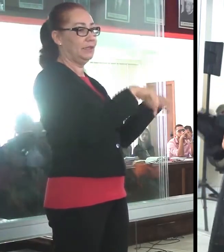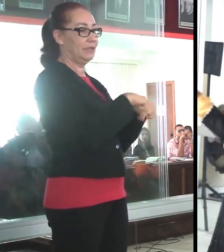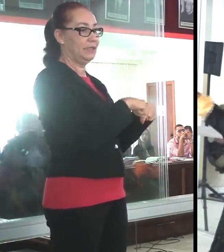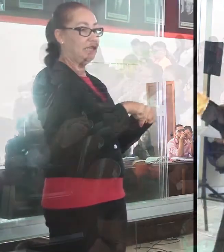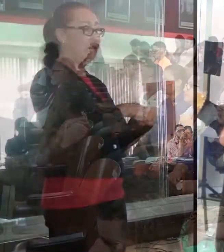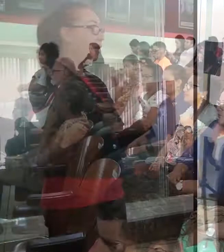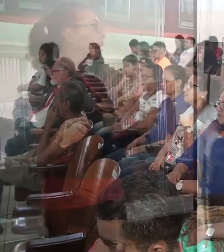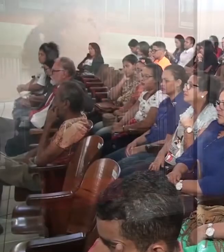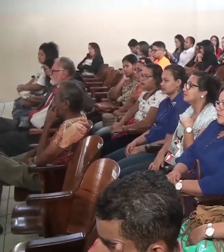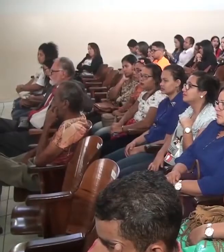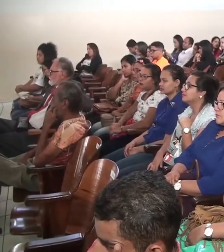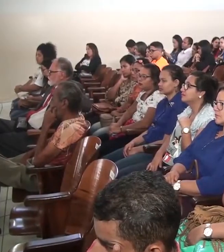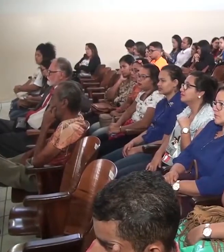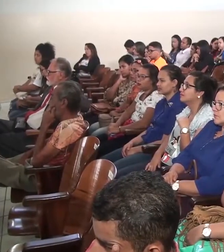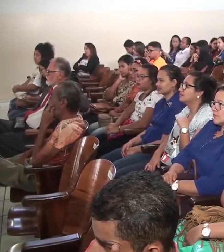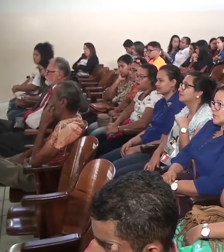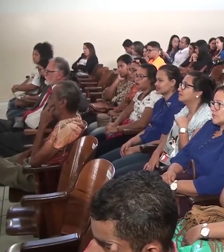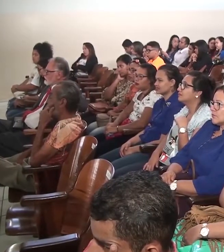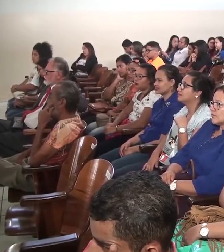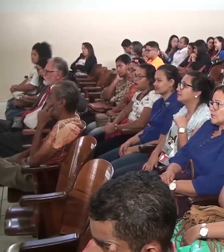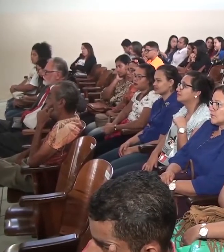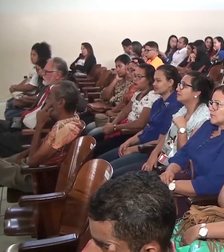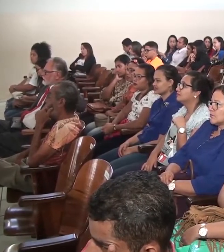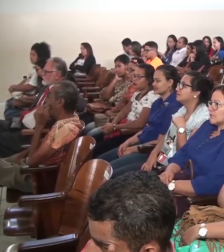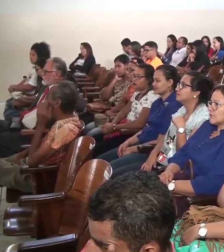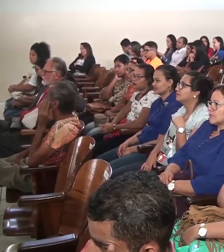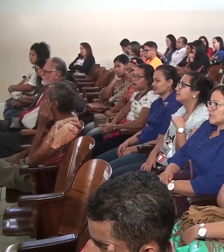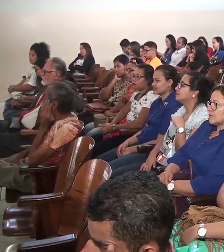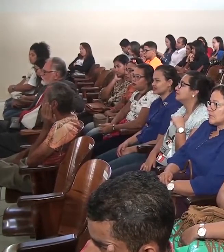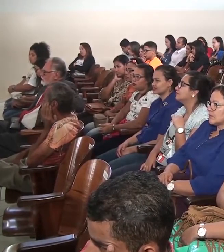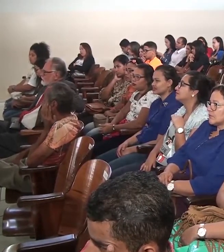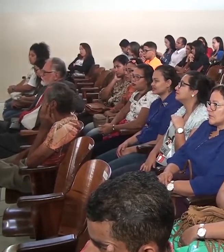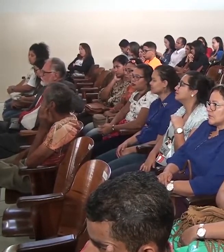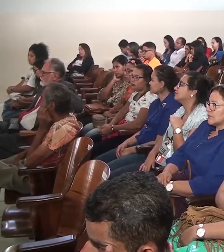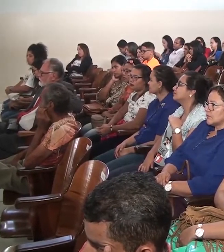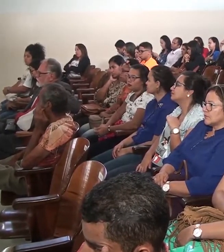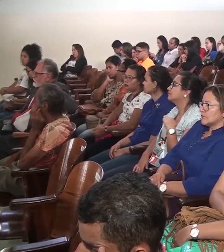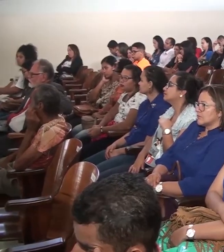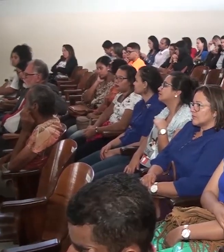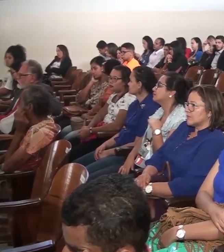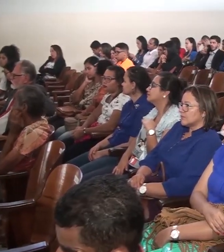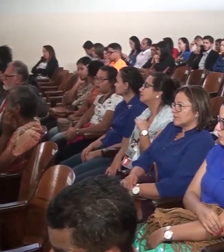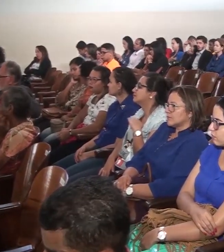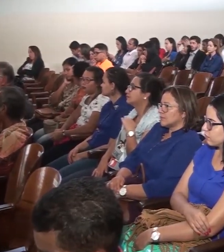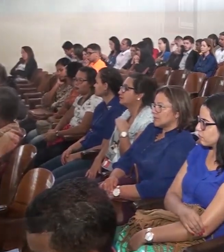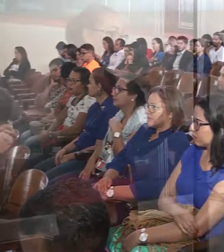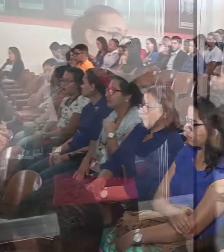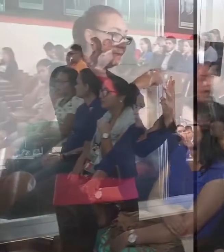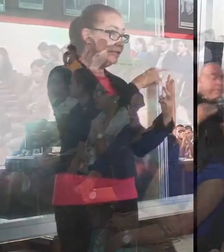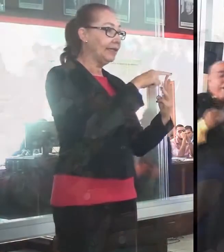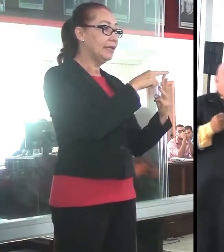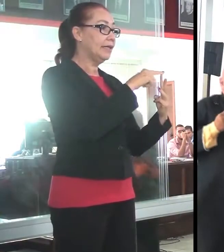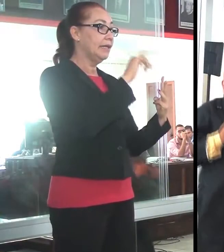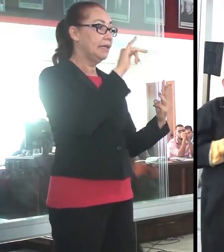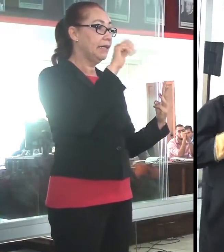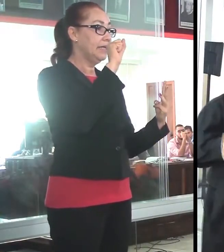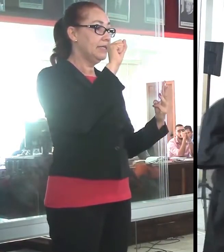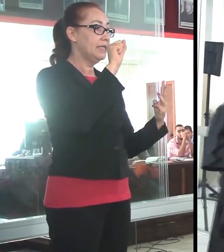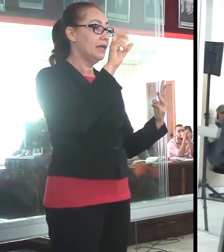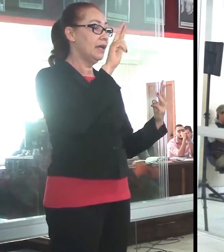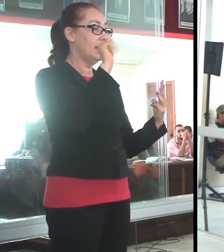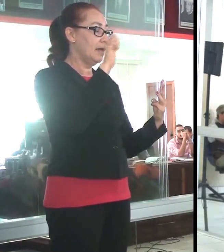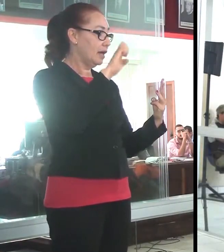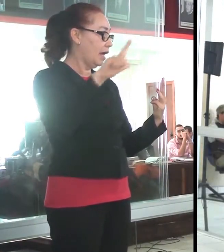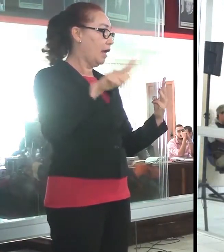e que veio culpar do rei, o Gibrés. Esse Israel, ele, preocupava